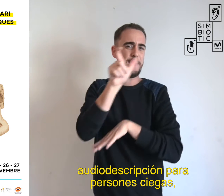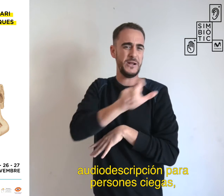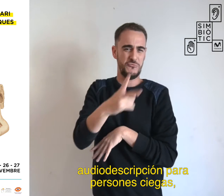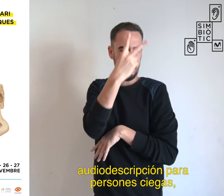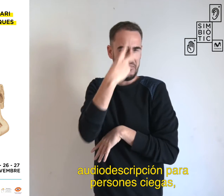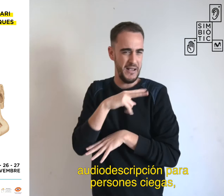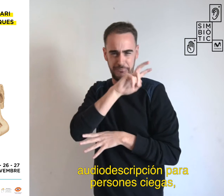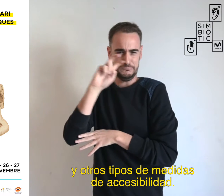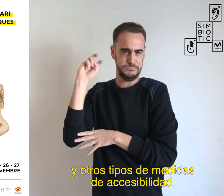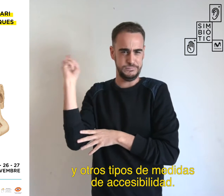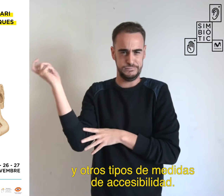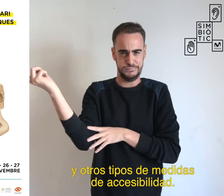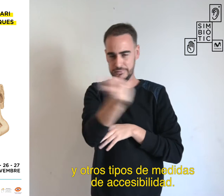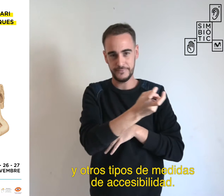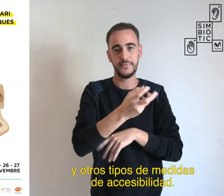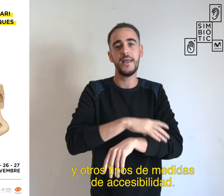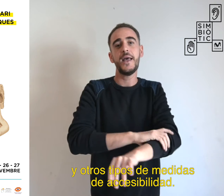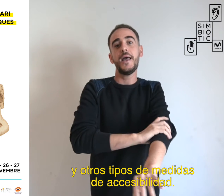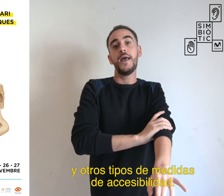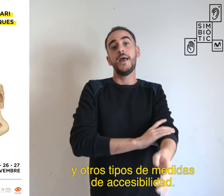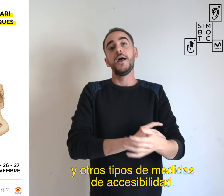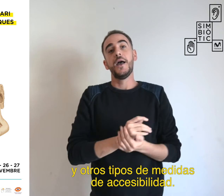personas ciegas y otros tipos de medidas de accesibilidad.